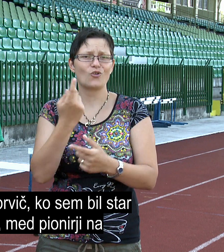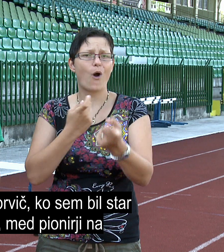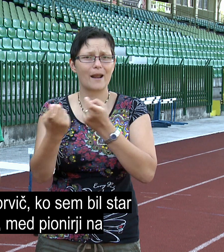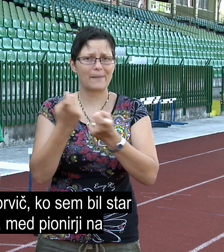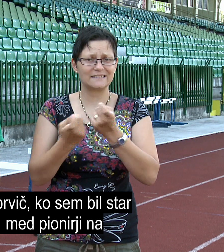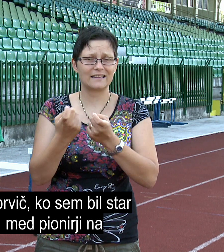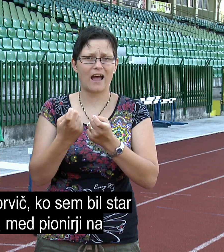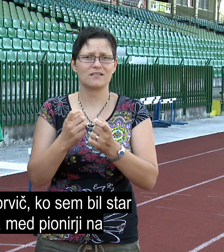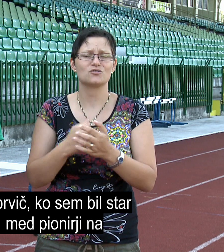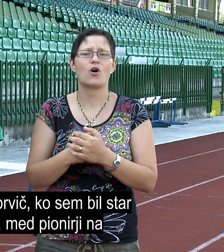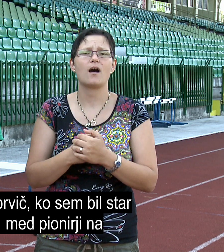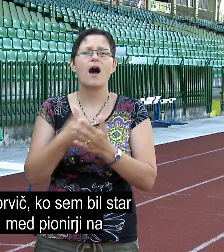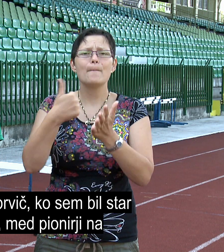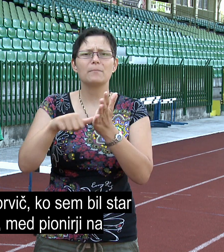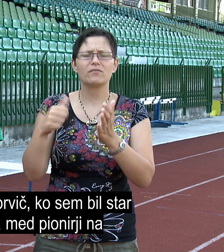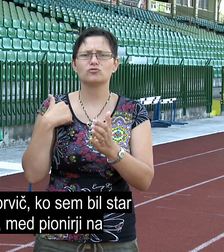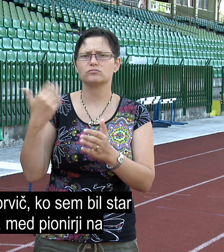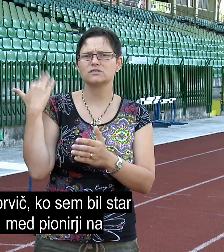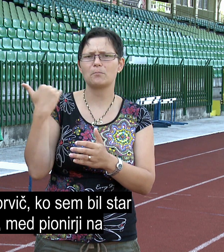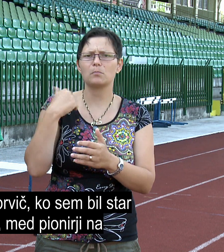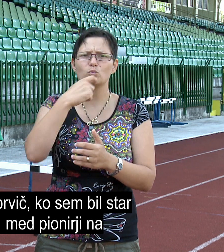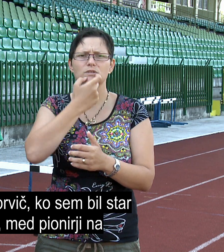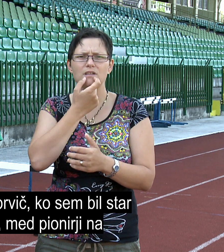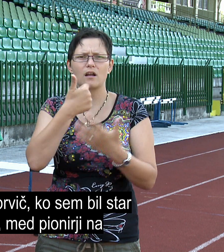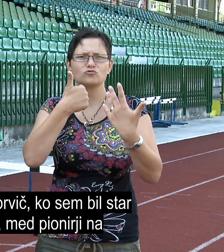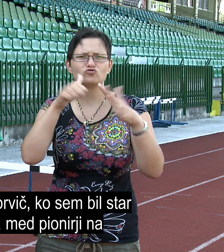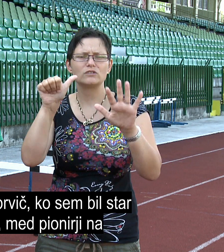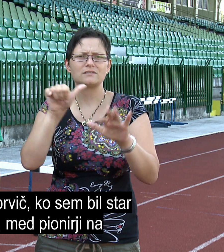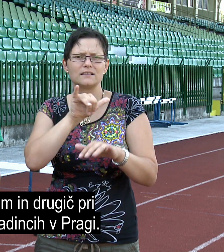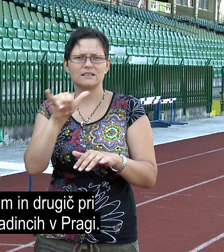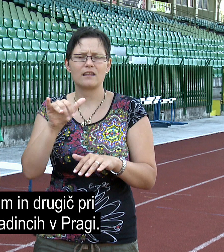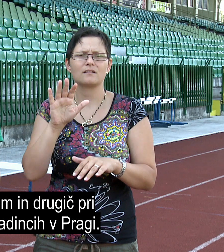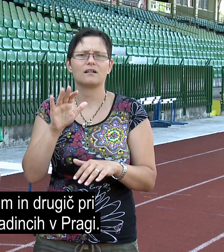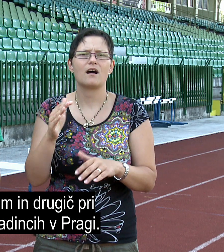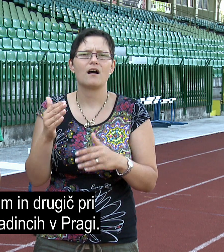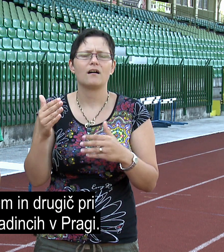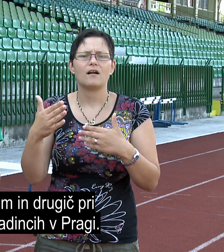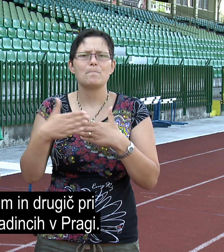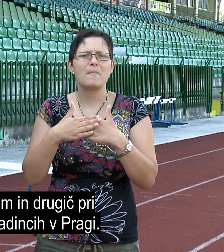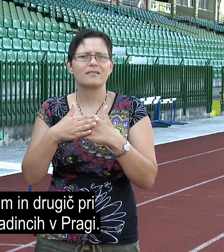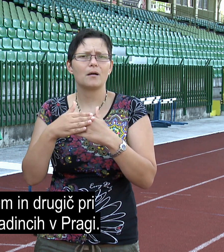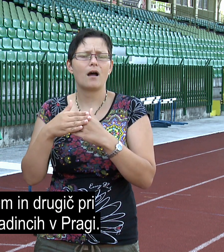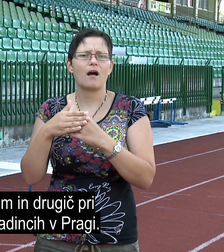Prvič, ko sem bil star okrog 16 let med pionirji na Madžarskem in drugič